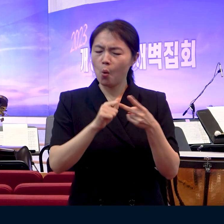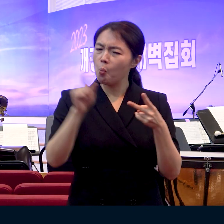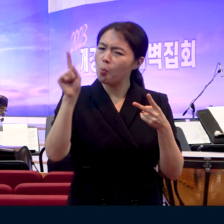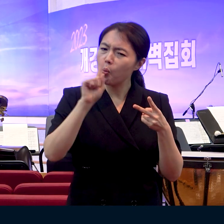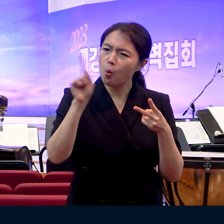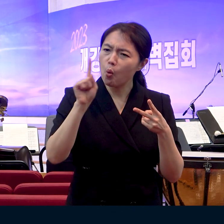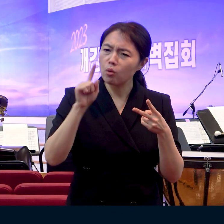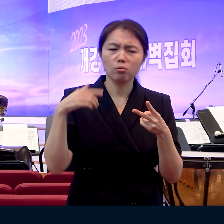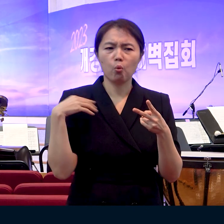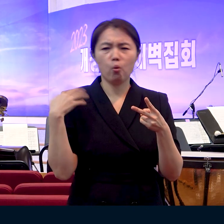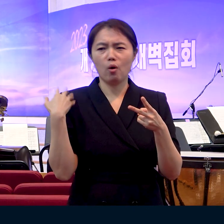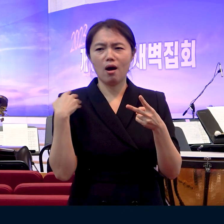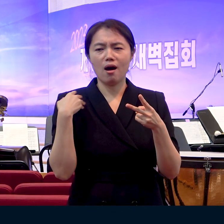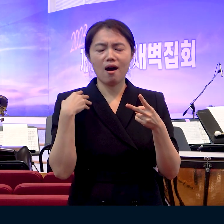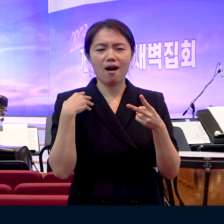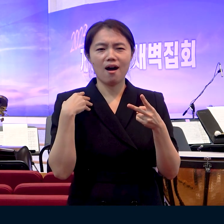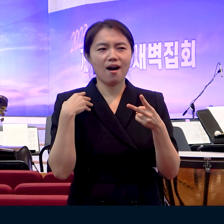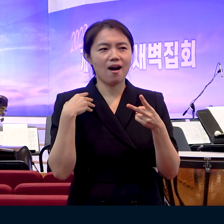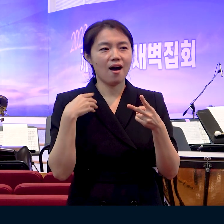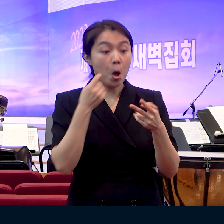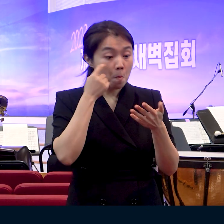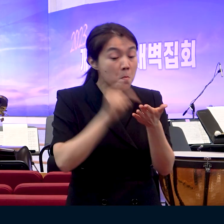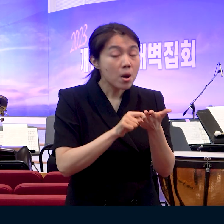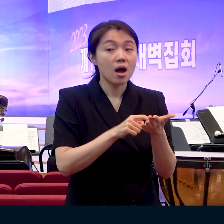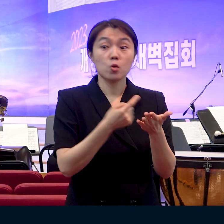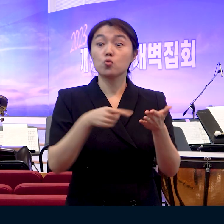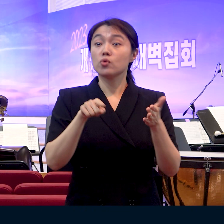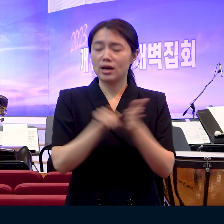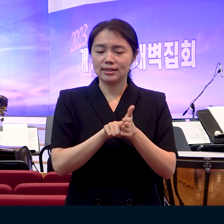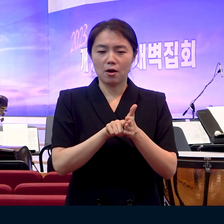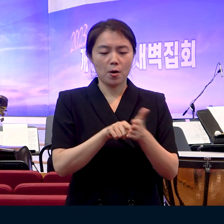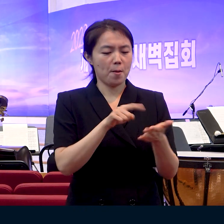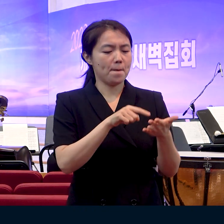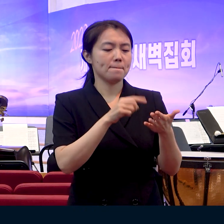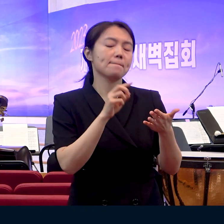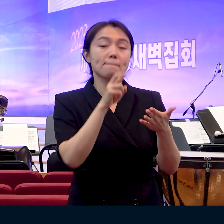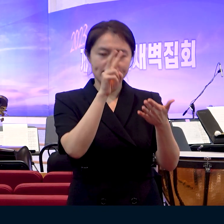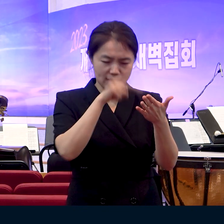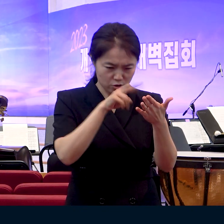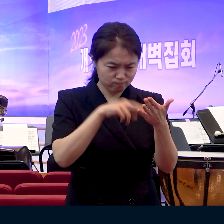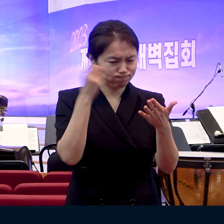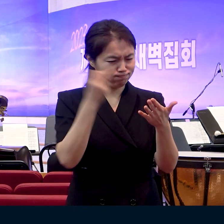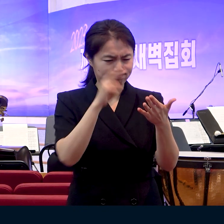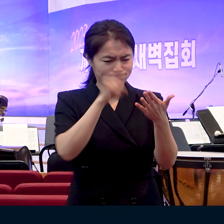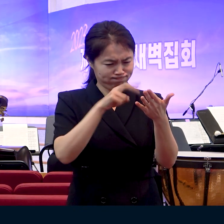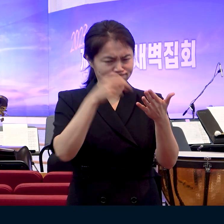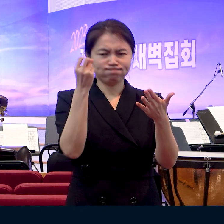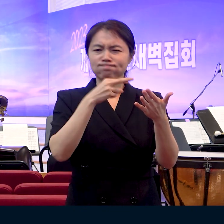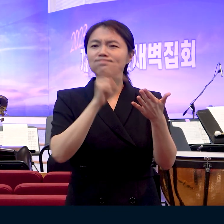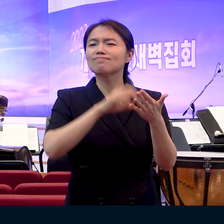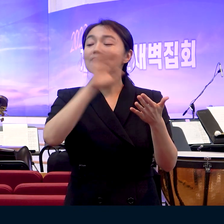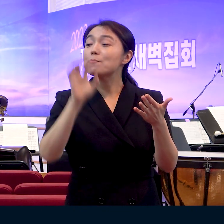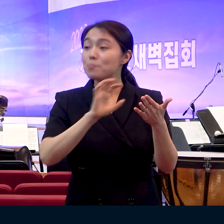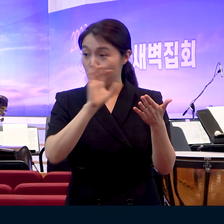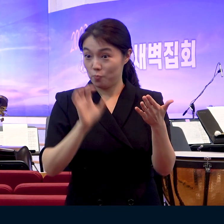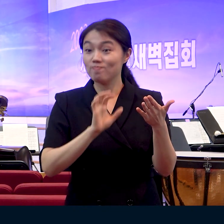때문에, 그래서 이걸 찾기 위해서 말씀을 읽고 또 읽었던 것이죠.